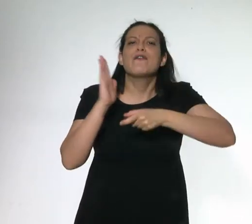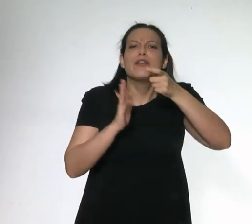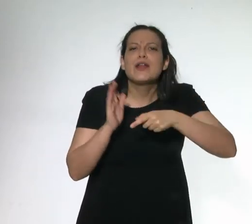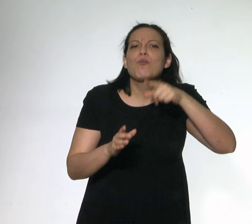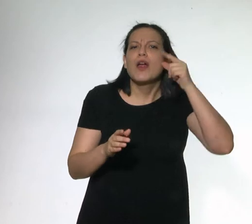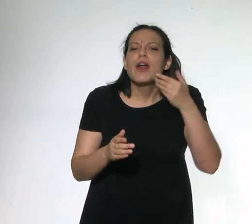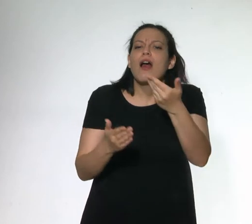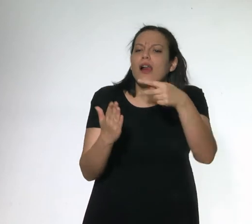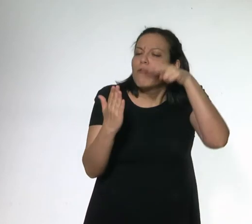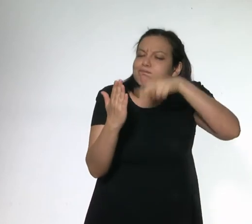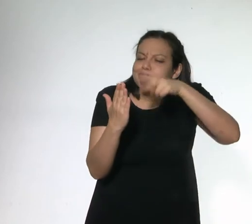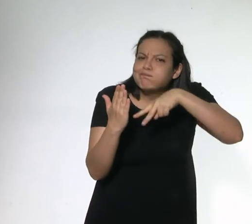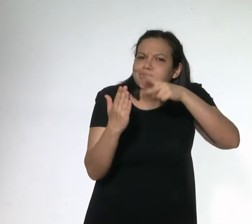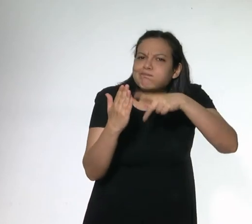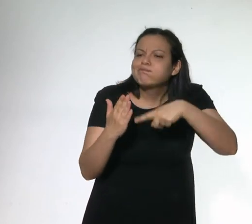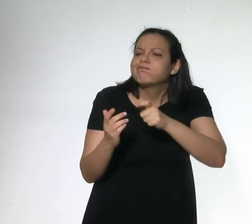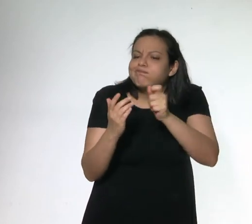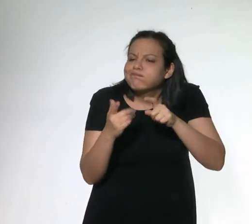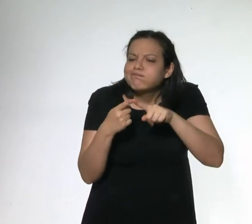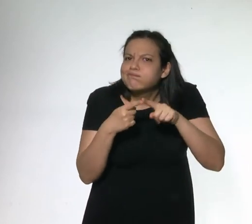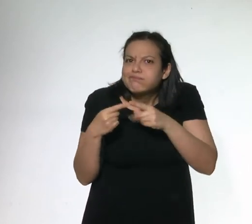¿Te llama todo el tiempo y a cualquier hora?